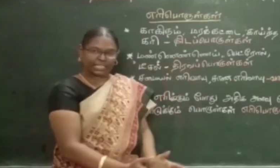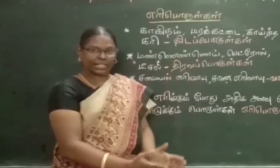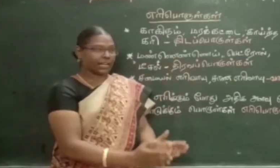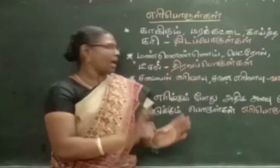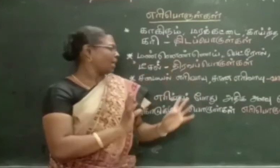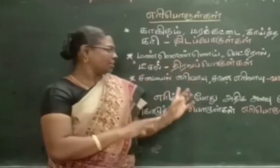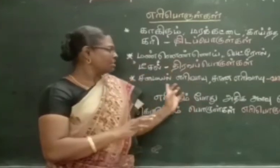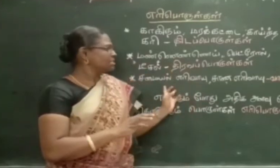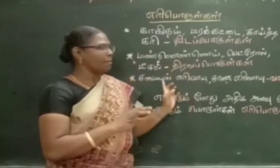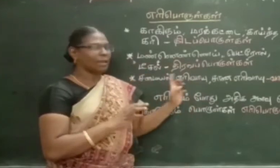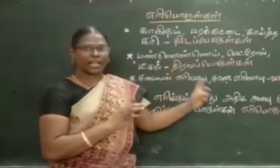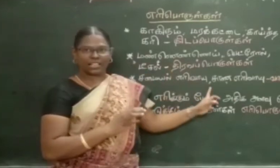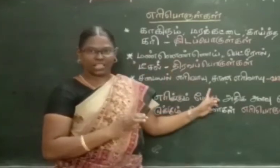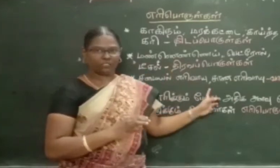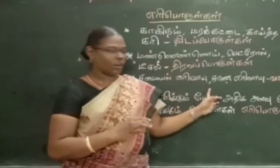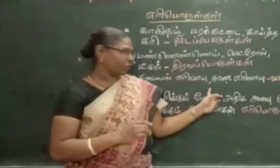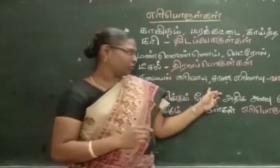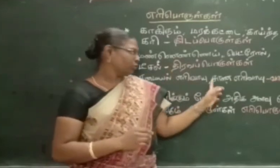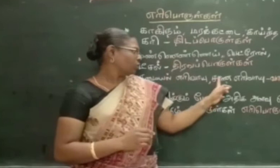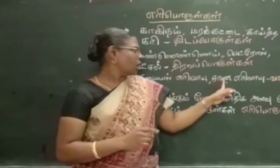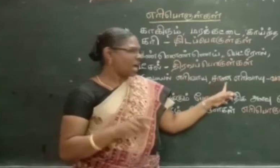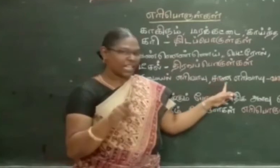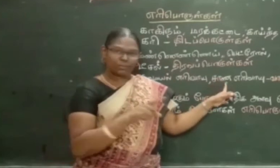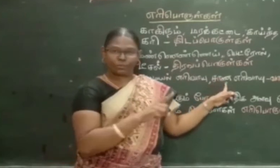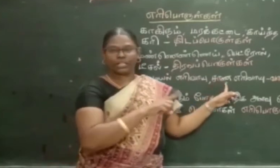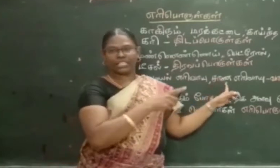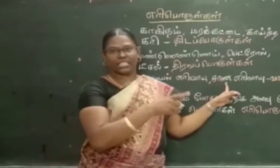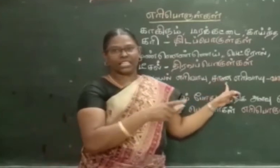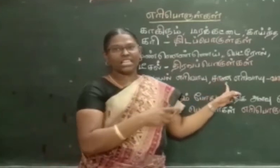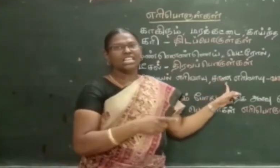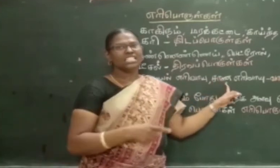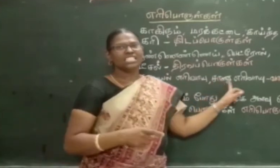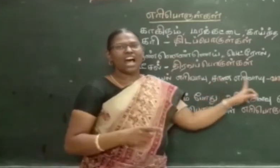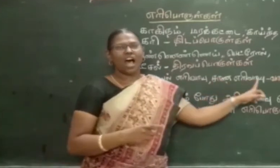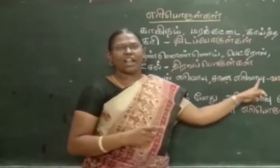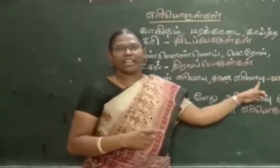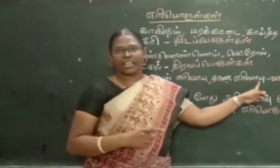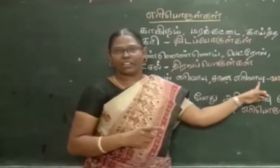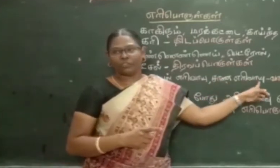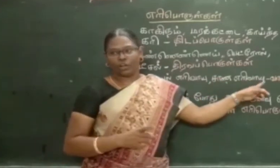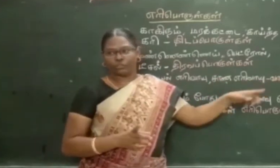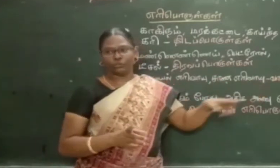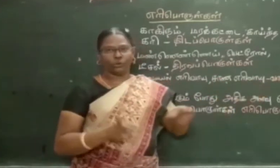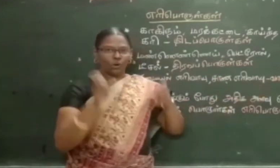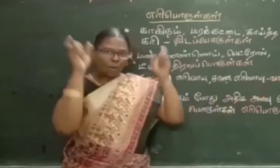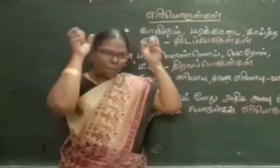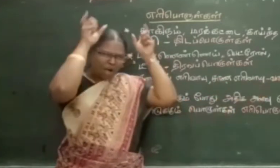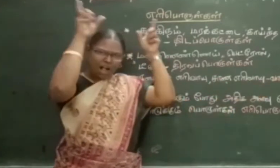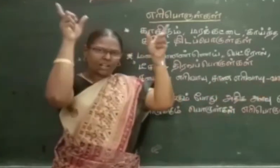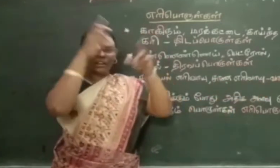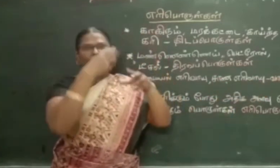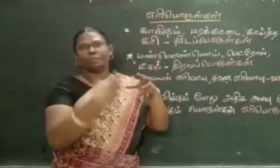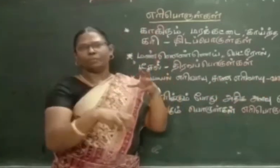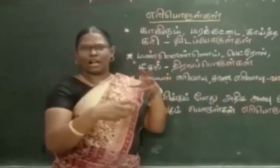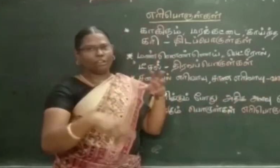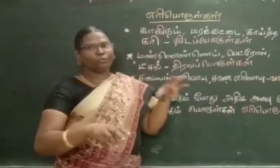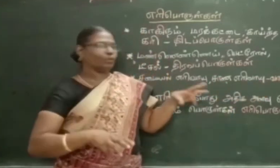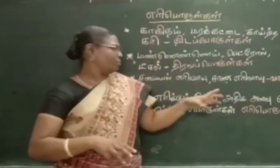சிலிண்டர், அது சமையல் எரிவாயு. அதே போல் இது சாண எரிவாயு, மாடுலாம் கழிவு போடும்ல